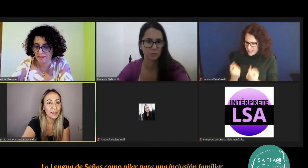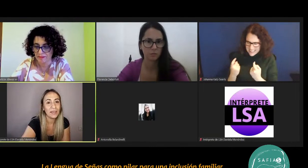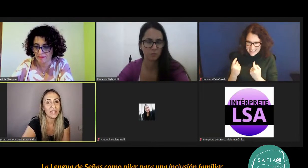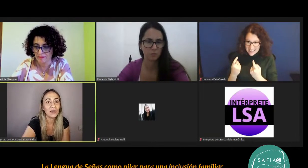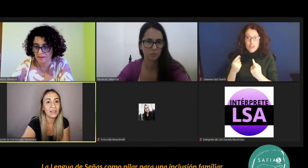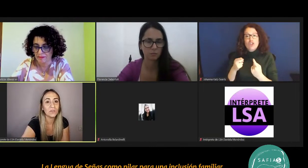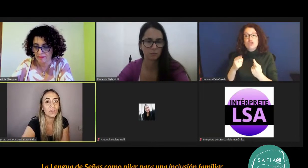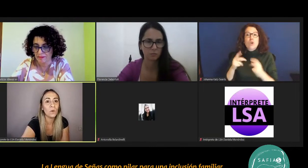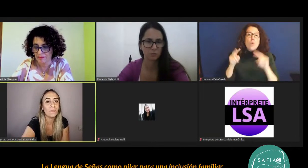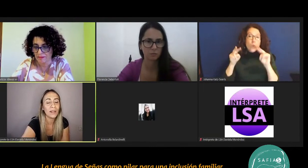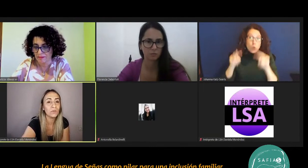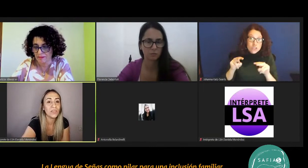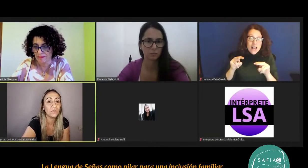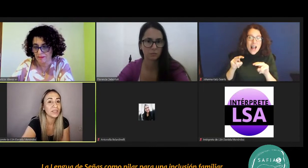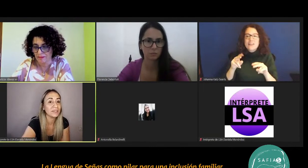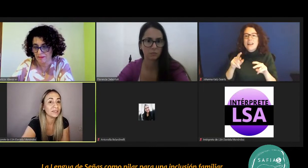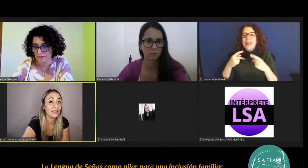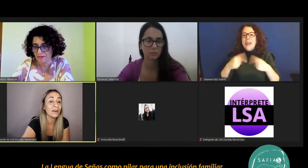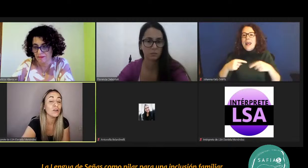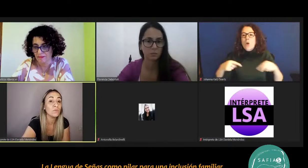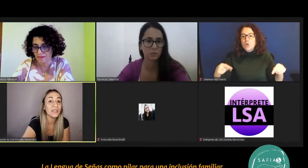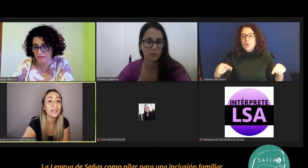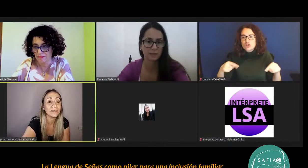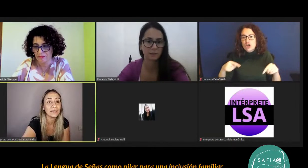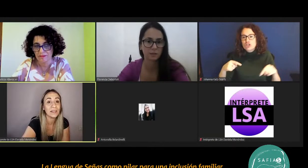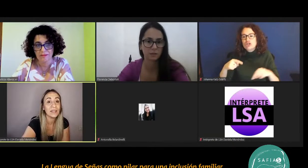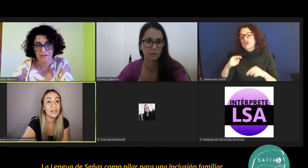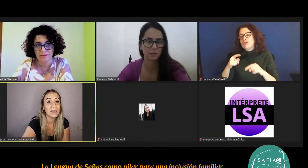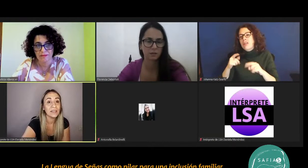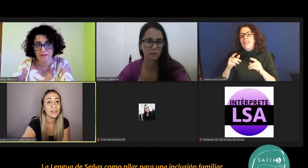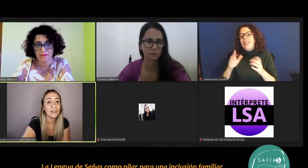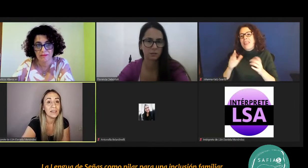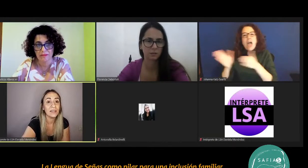padres querían que sus hijos vuelvan a escuchar porque necesitaban comunicarse.